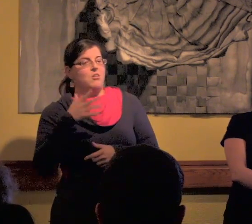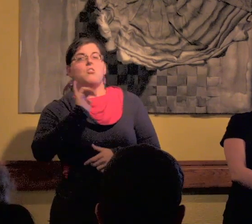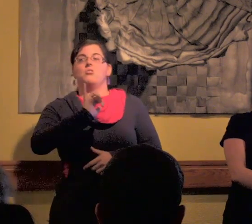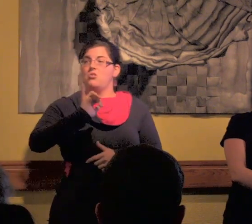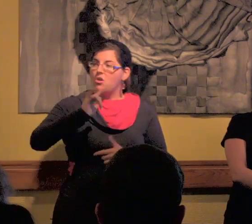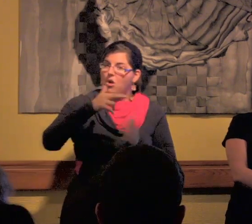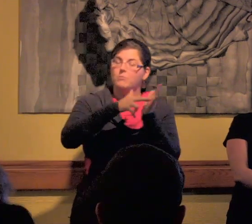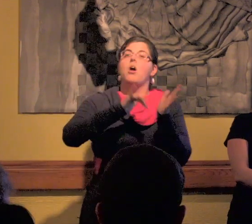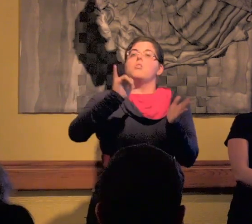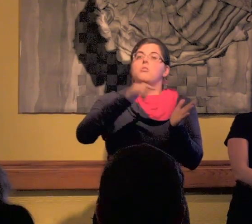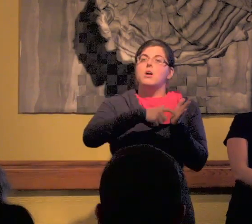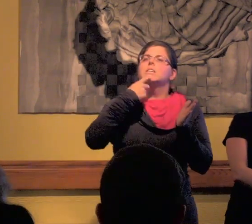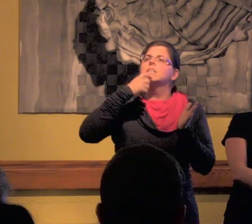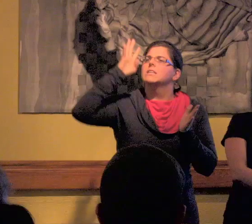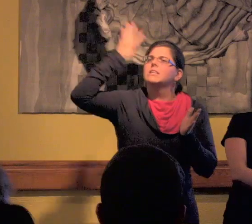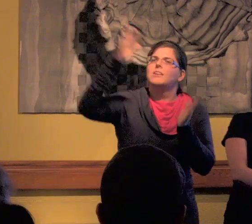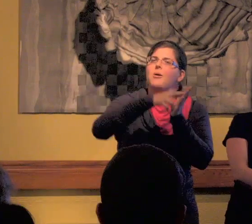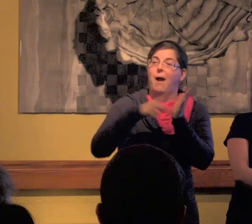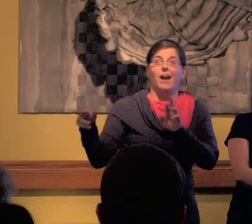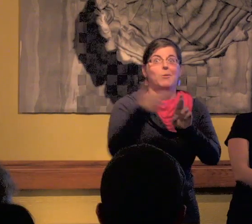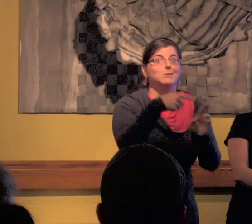là, s'est fait répondre.